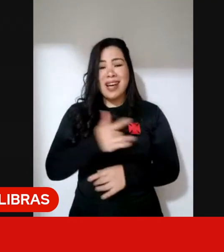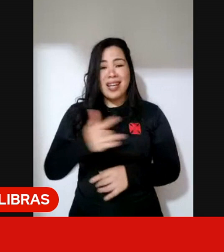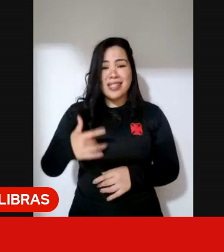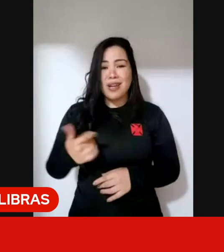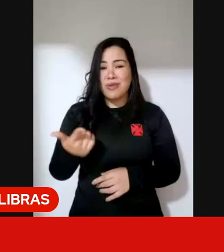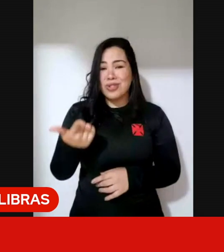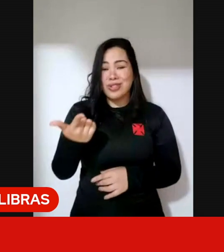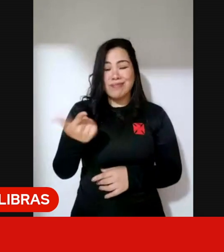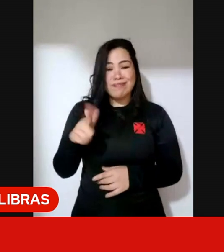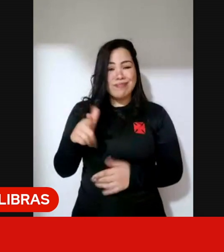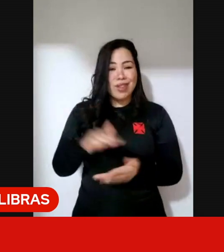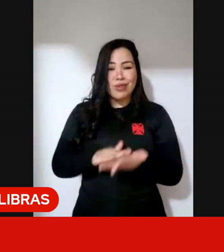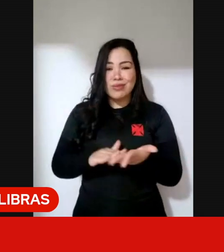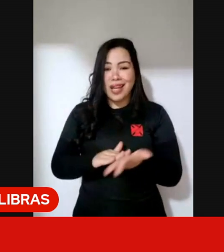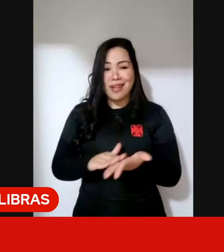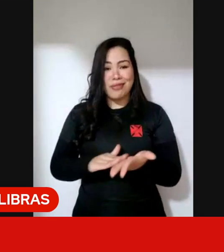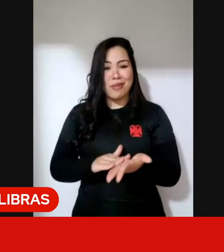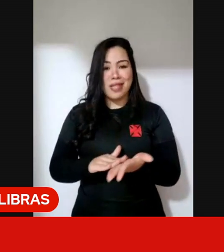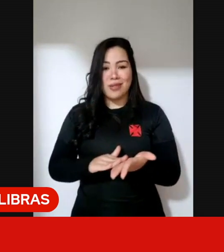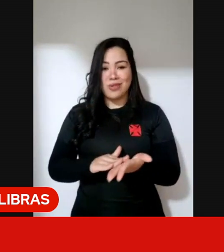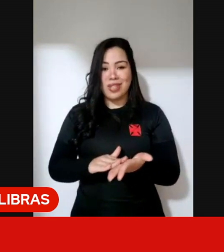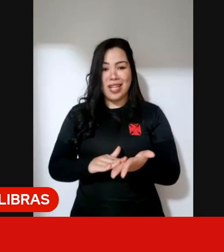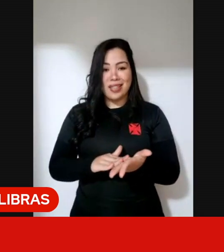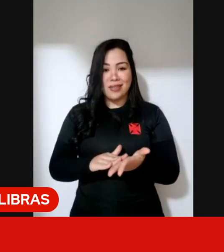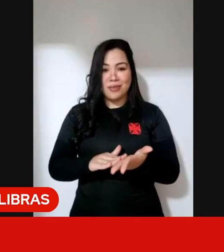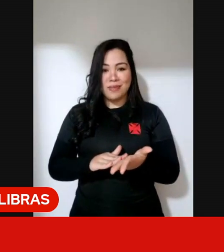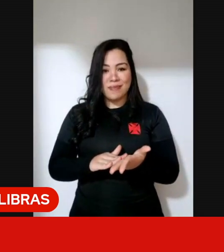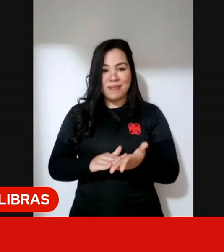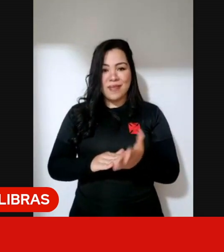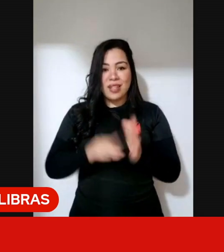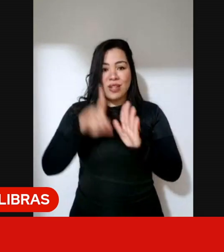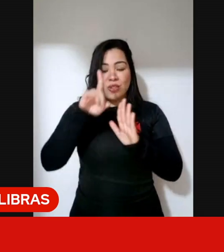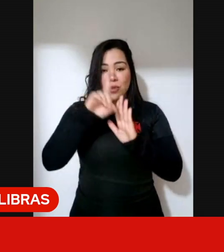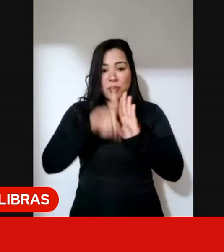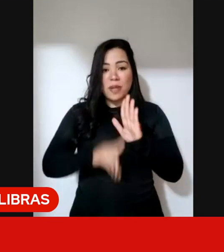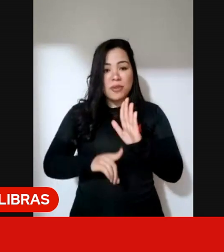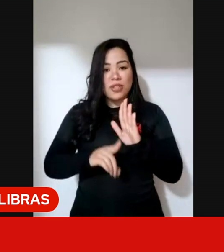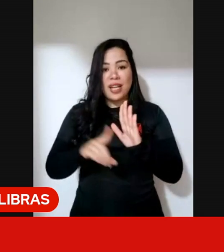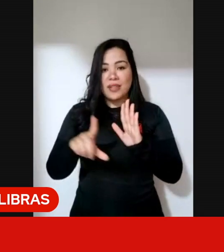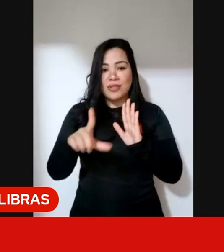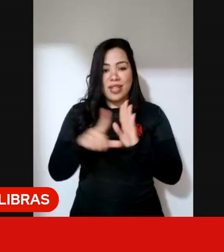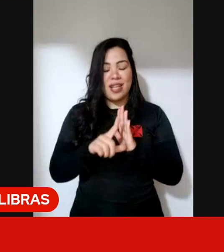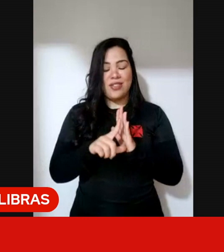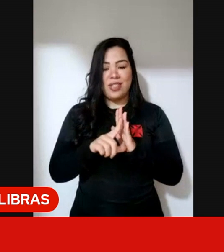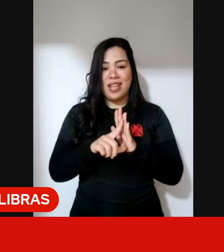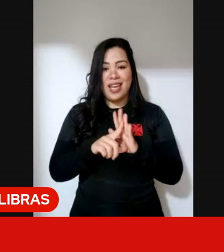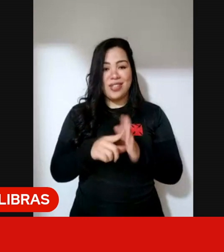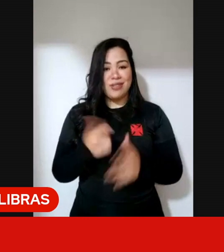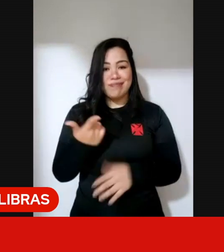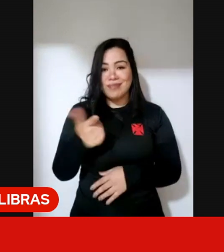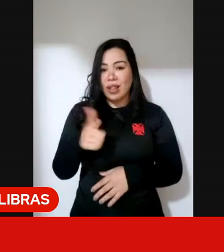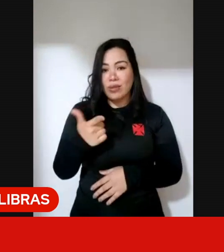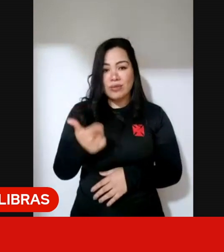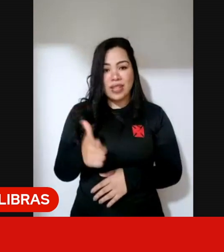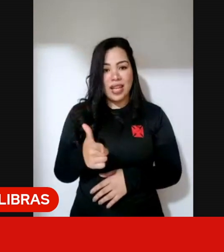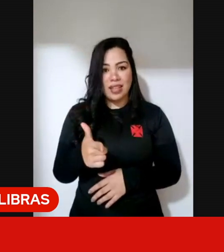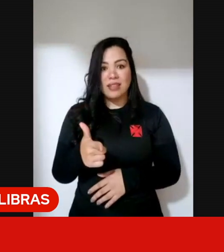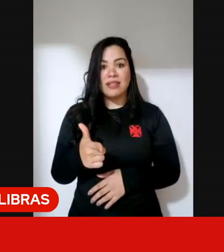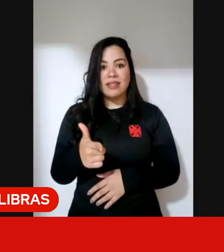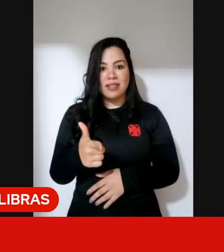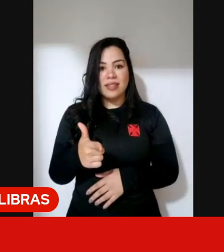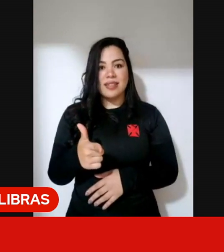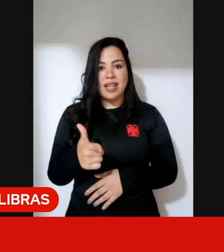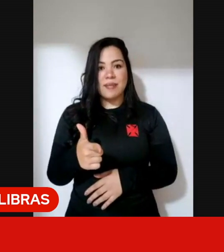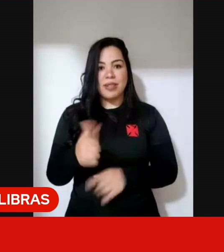mas na área de saúde não tem informação direito. Sobre os próprios direitos deles, de leis, não